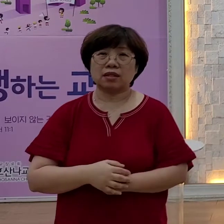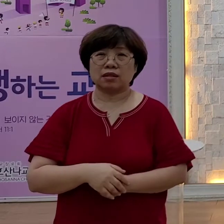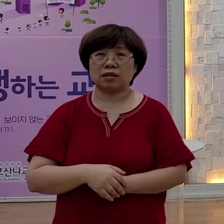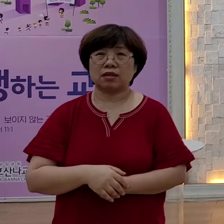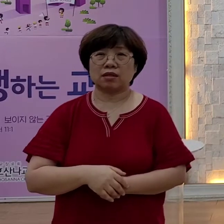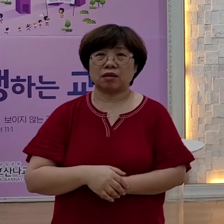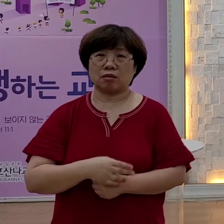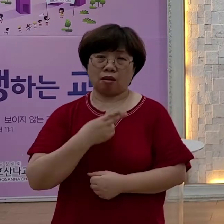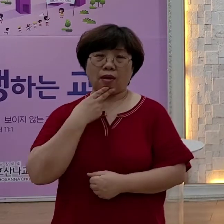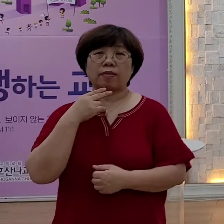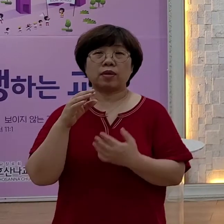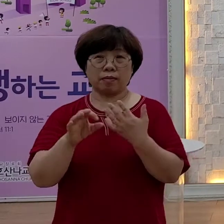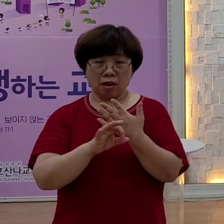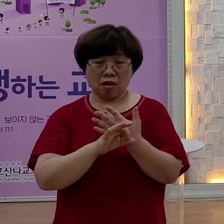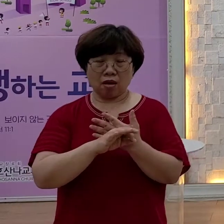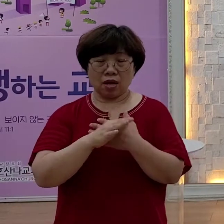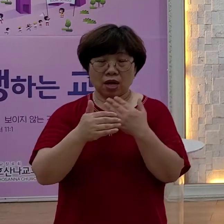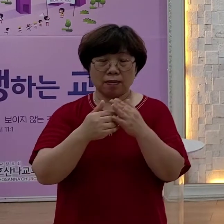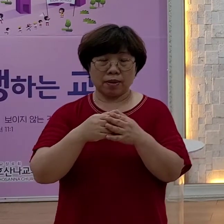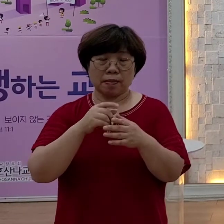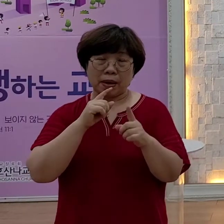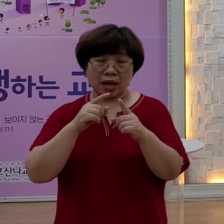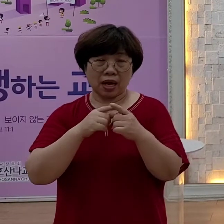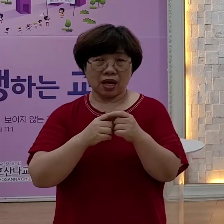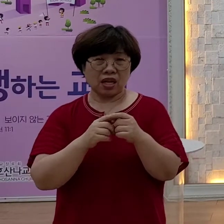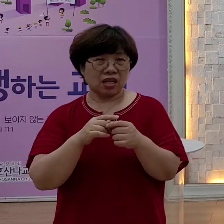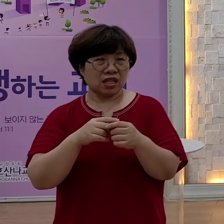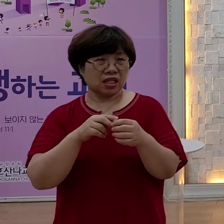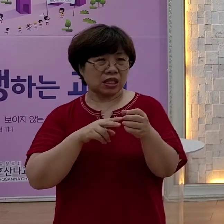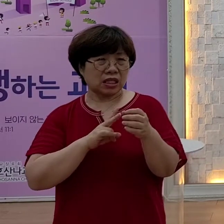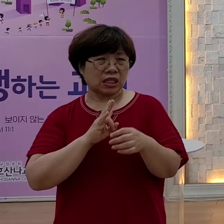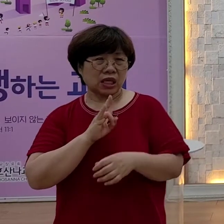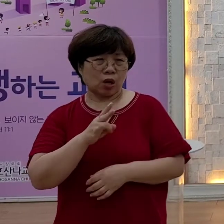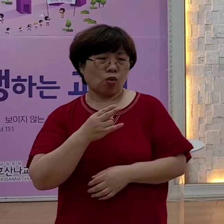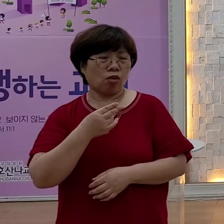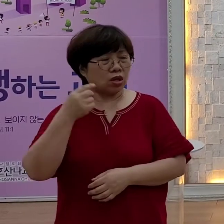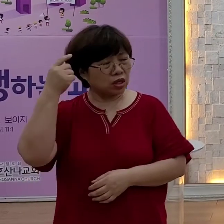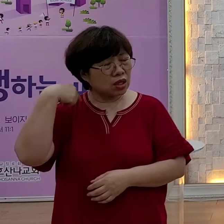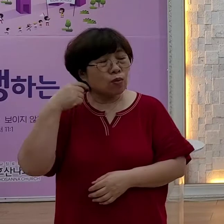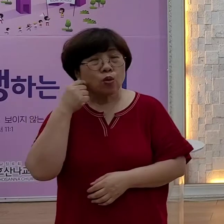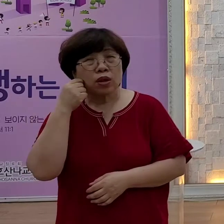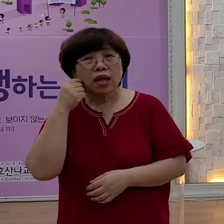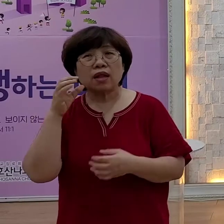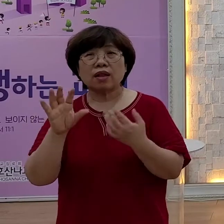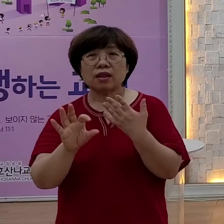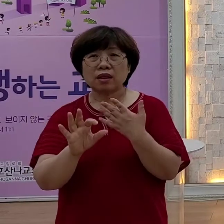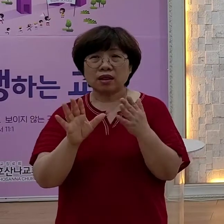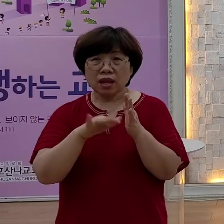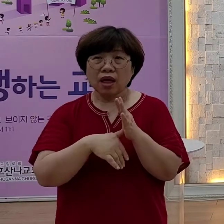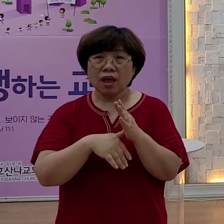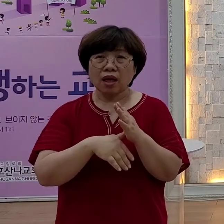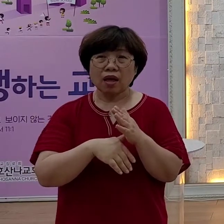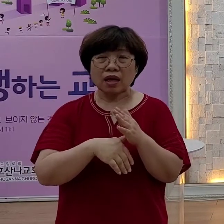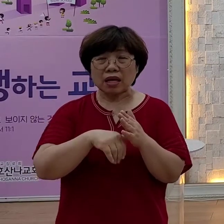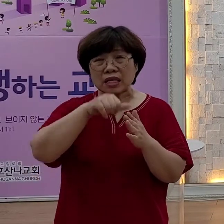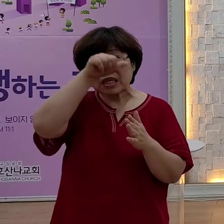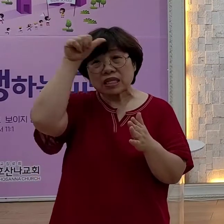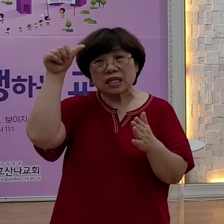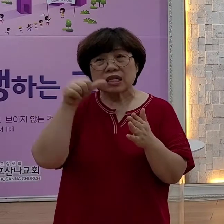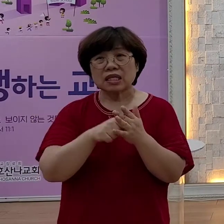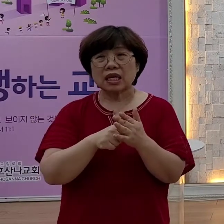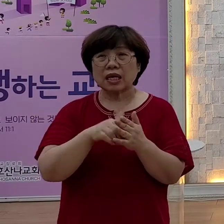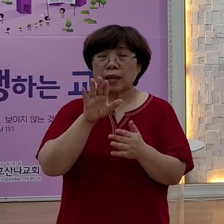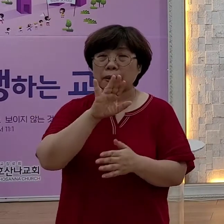이게 없는 사람은 자 그냥 인생을 방자하게 살다가 이 방자가 무슨